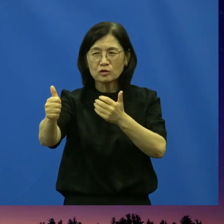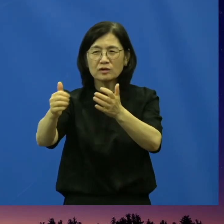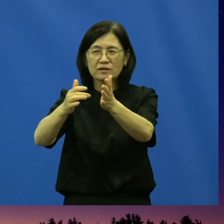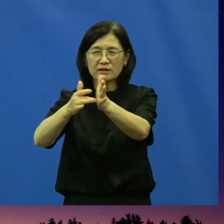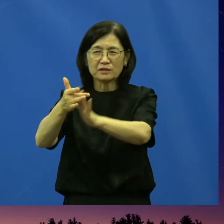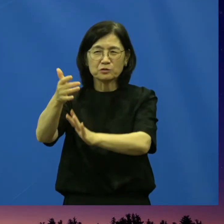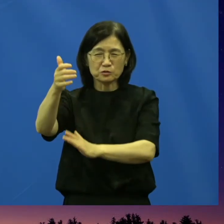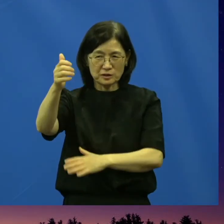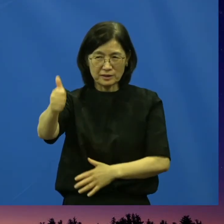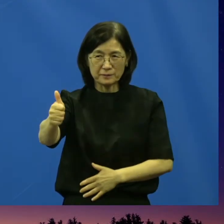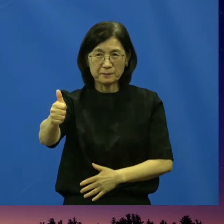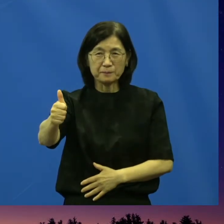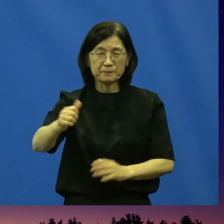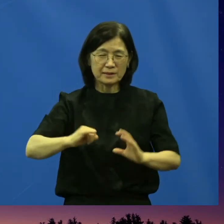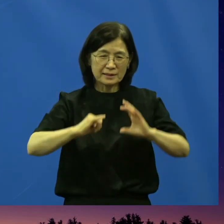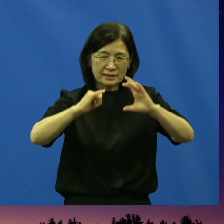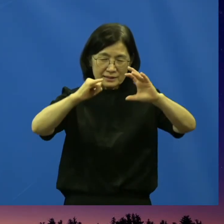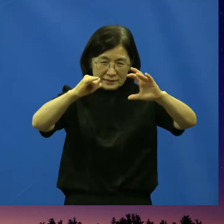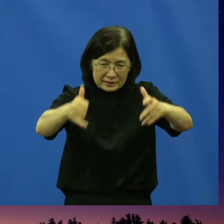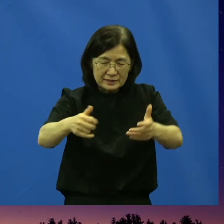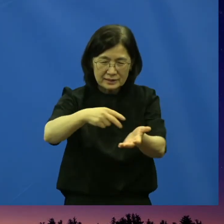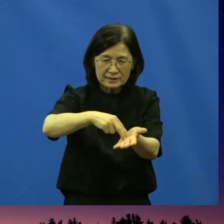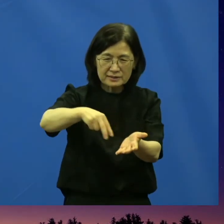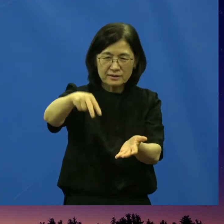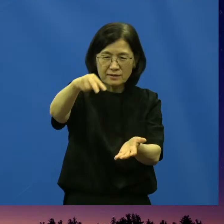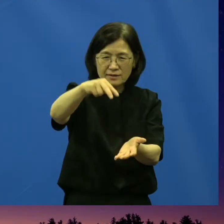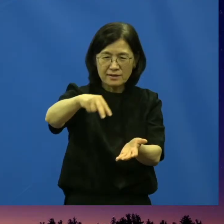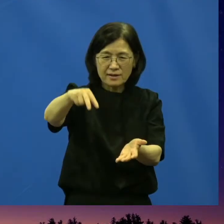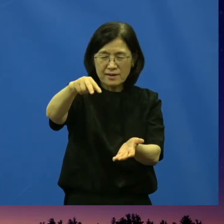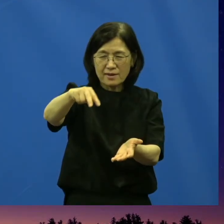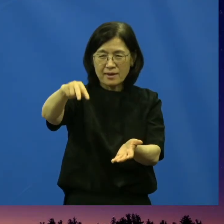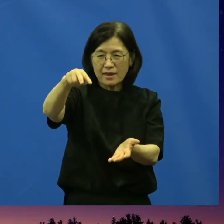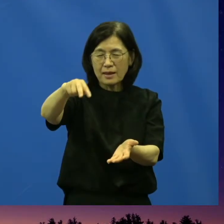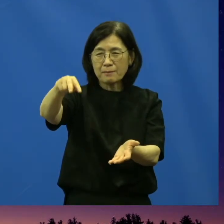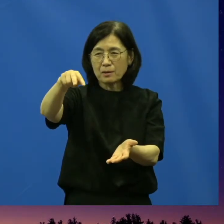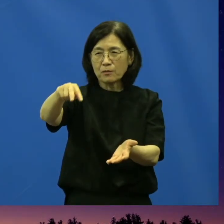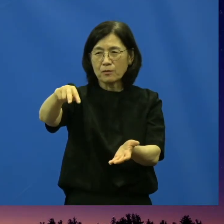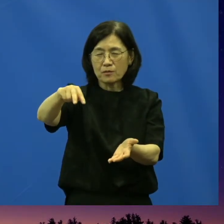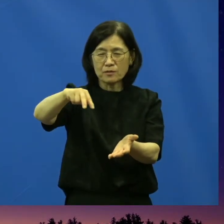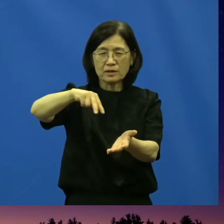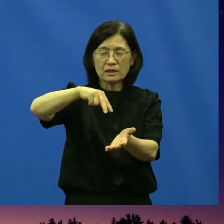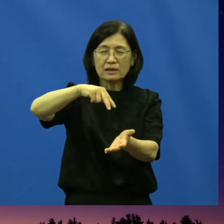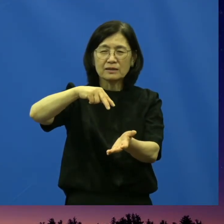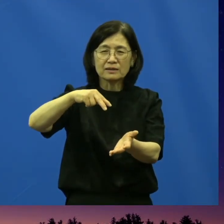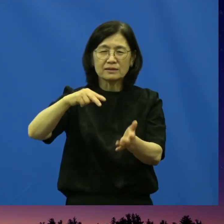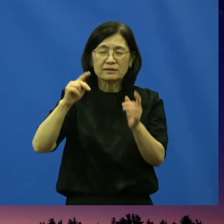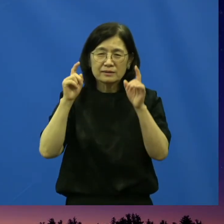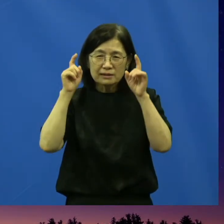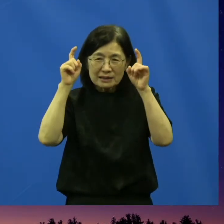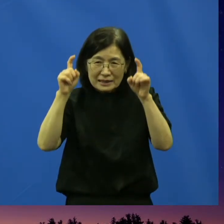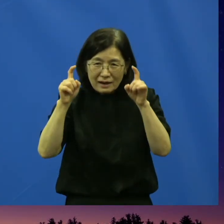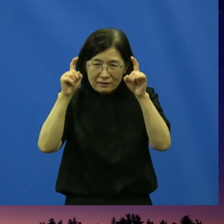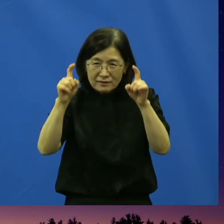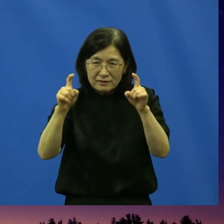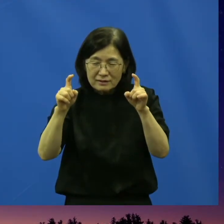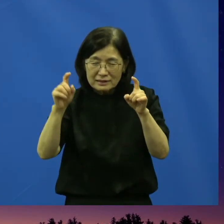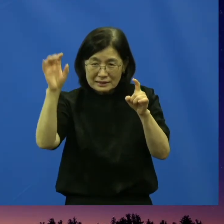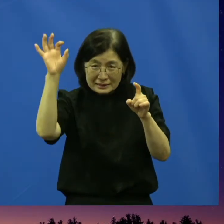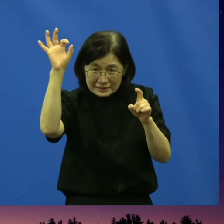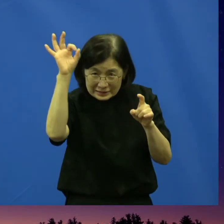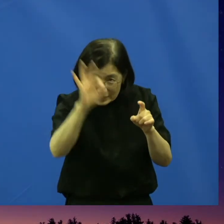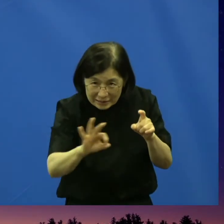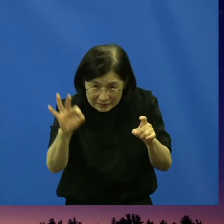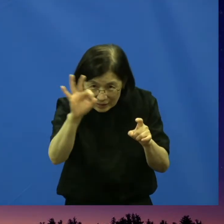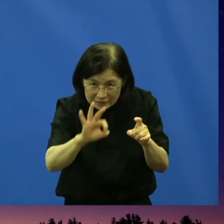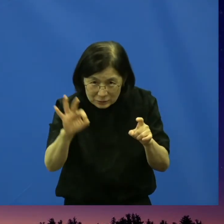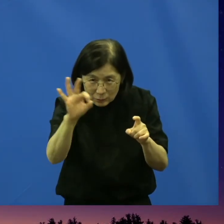세상에서 길을 잃고 헤매고 있는, 그래서 정말 초죽음이 되어 있는 이 양을 찾아내셔서 찾아내기까지